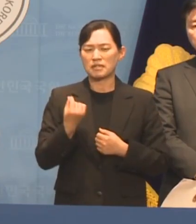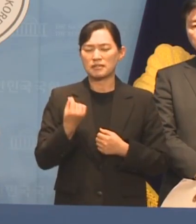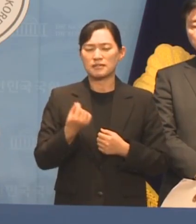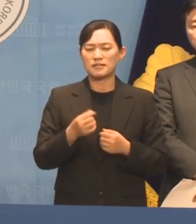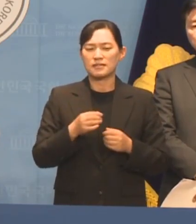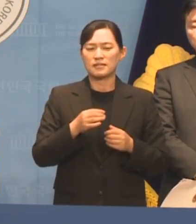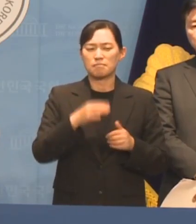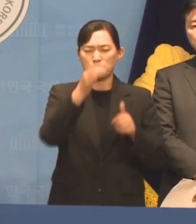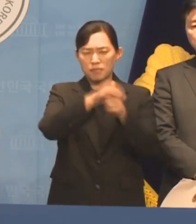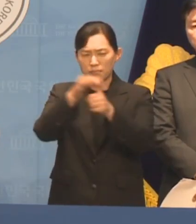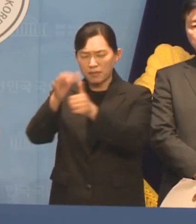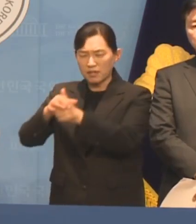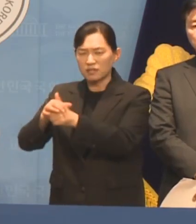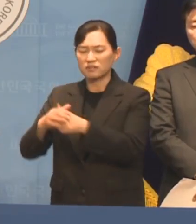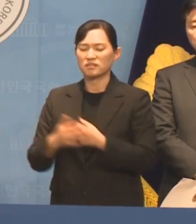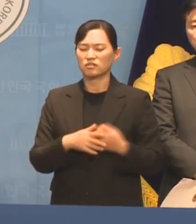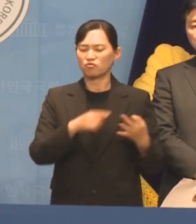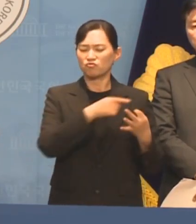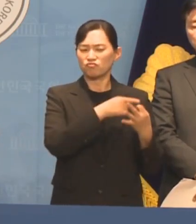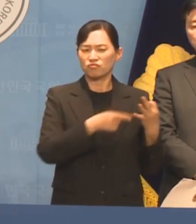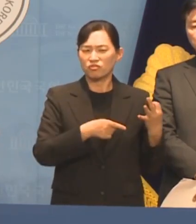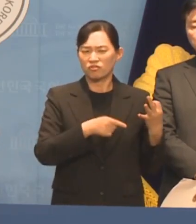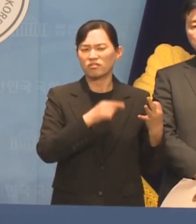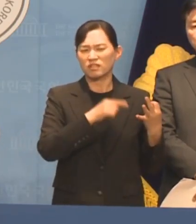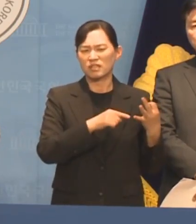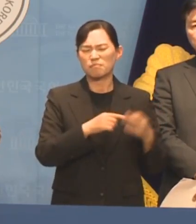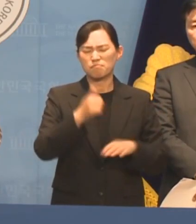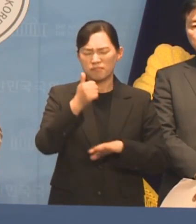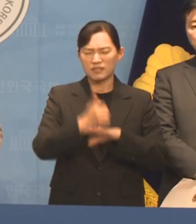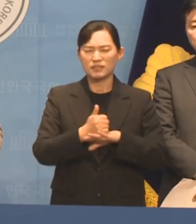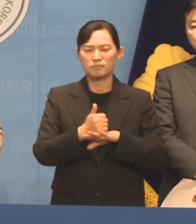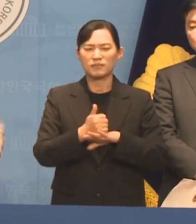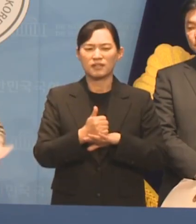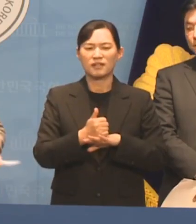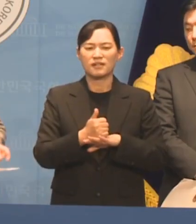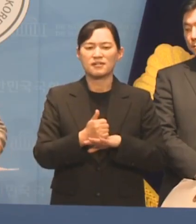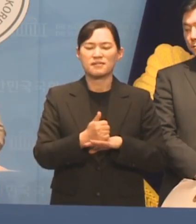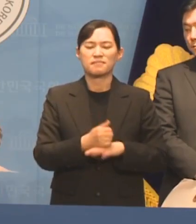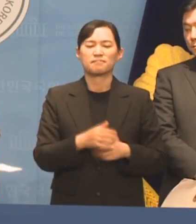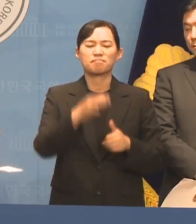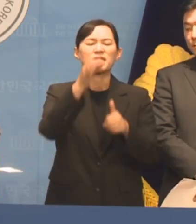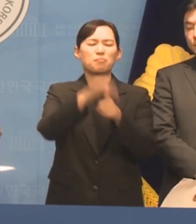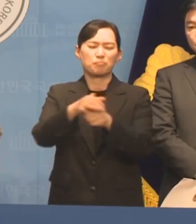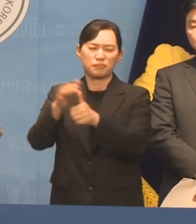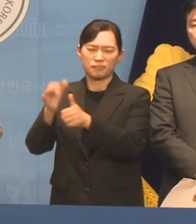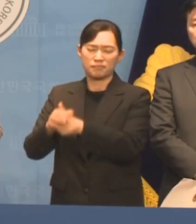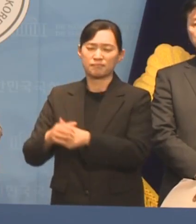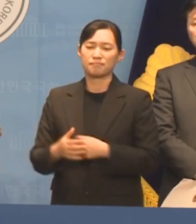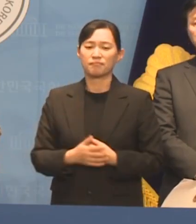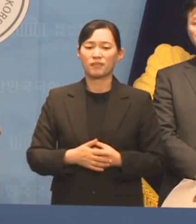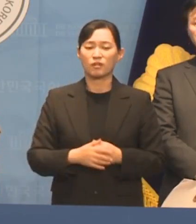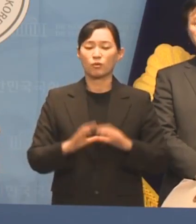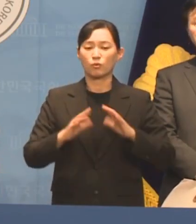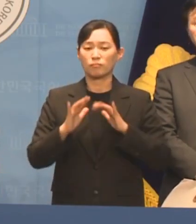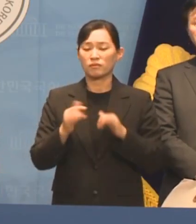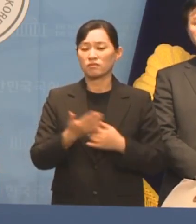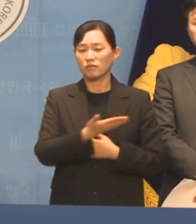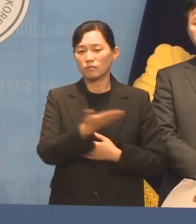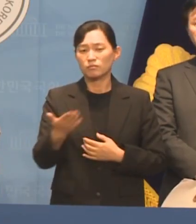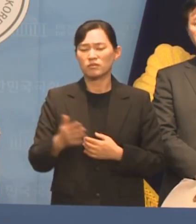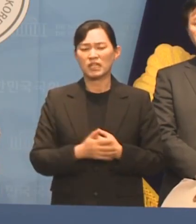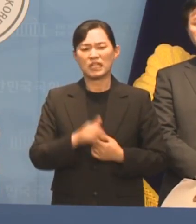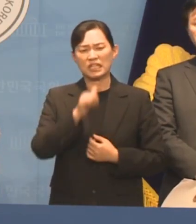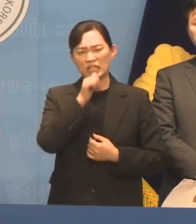절차는 파면된 윤 정권의 마지막 자리 나눠먹기에 불과합니다. 국민 여러분, 이 같은 시도는